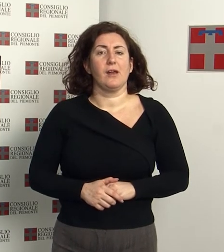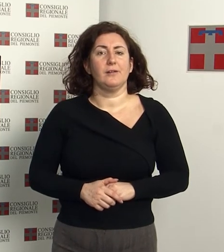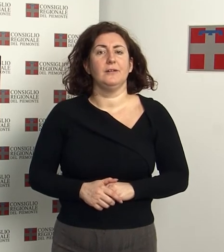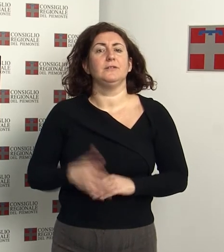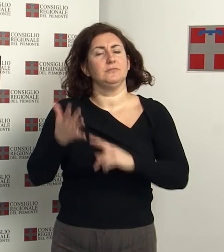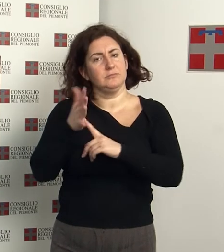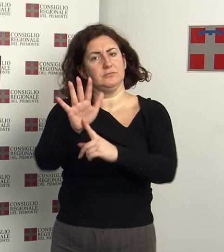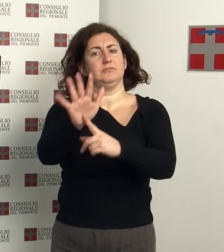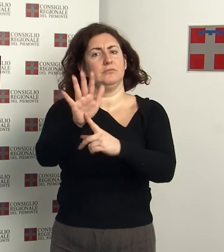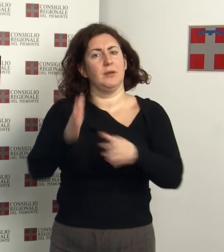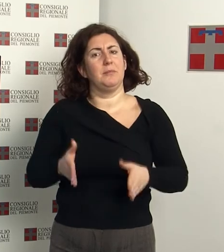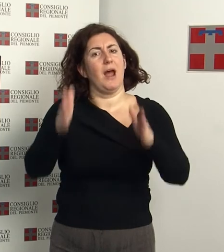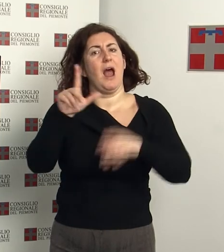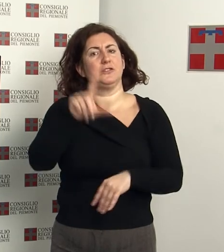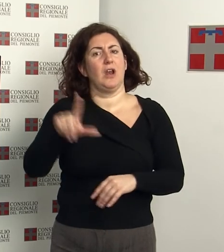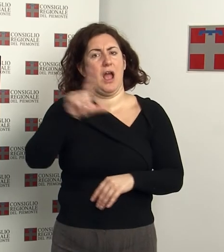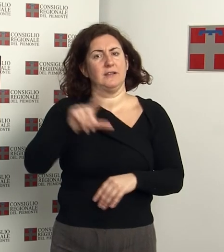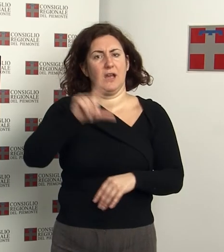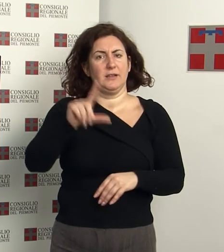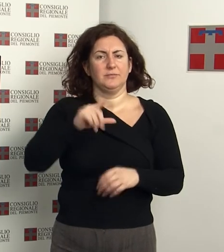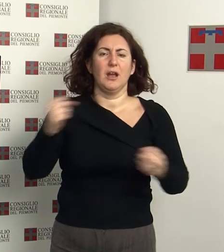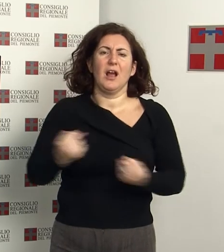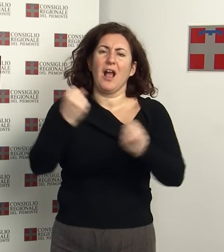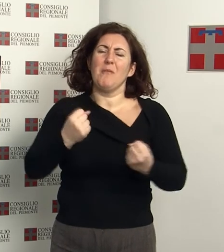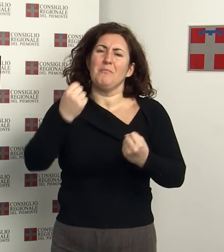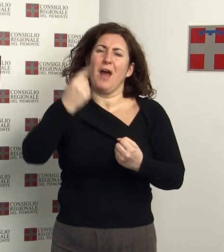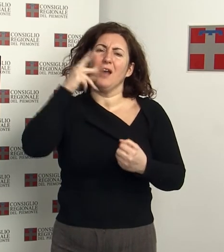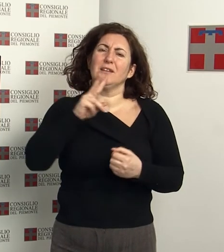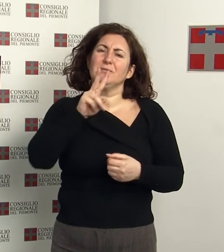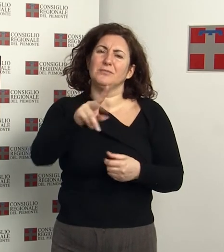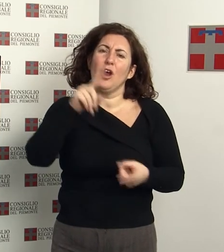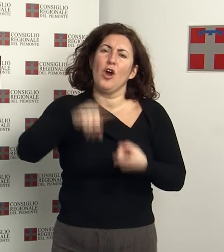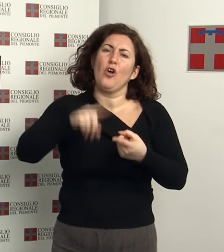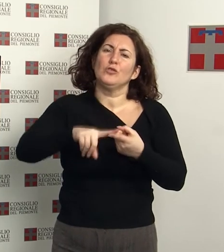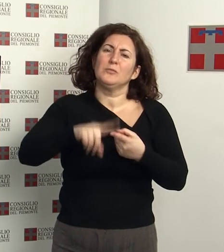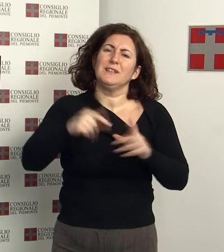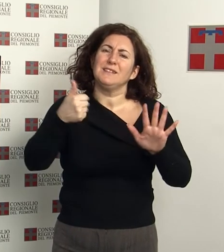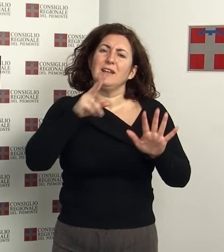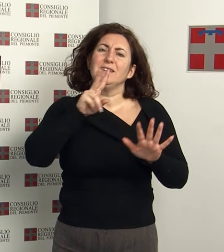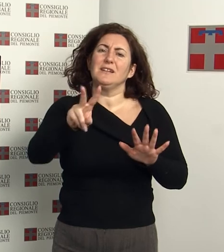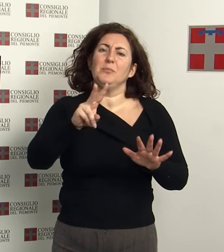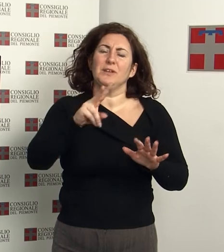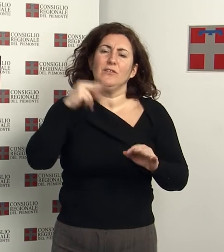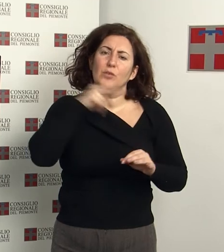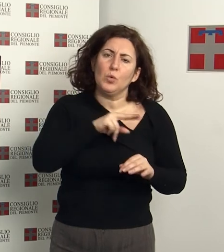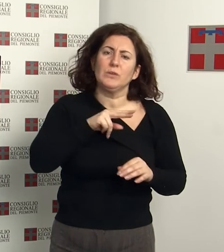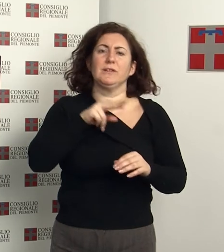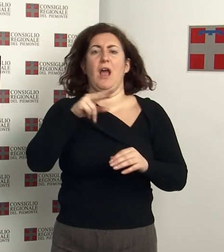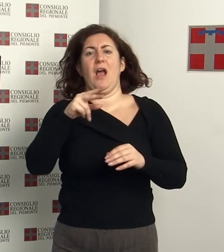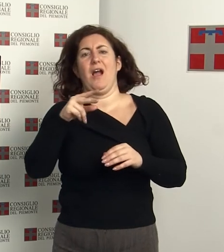presentati a palazzo lascaris i risultati della campagna per promuovere il consumo di sé varietà di frutta e ortaggi coltivati in piemonte lo